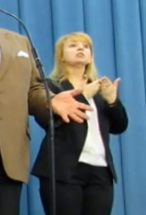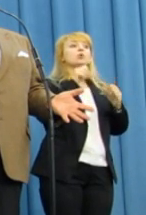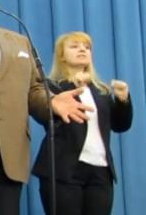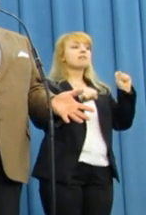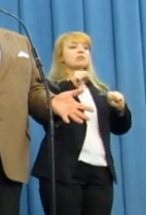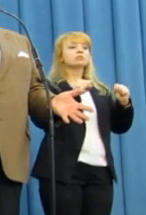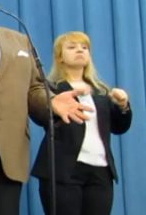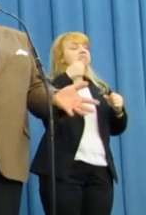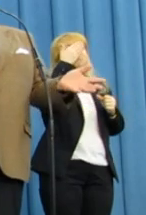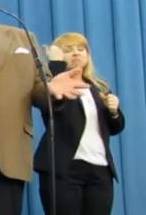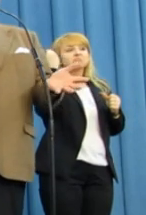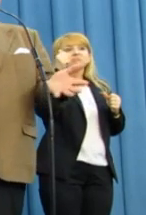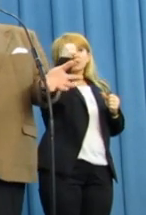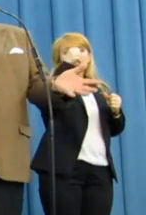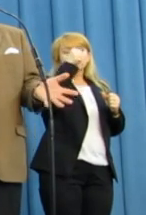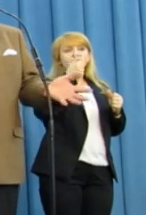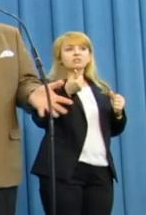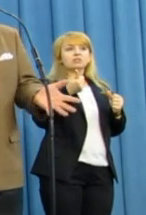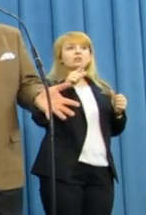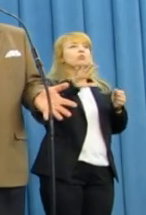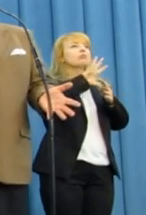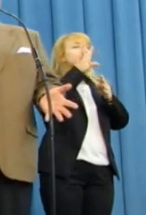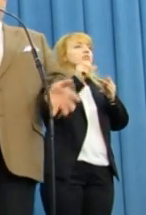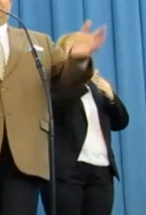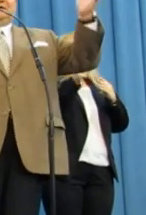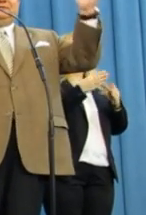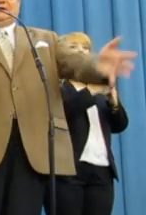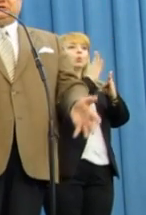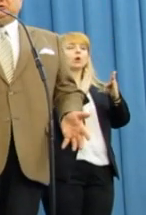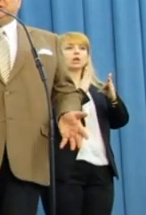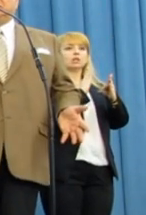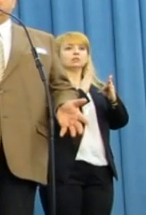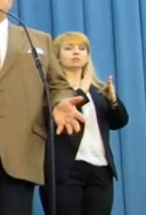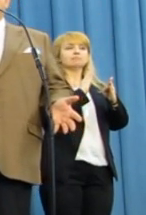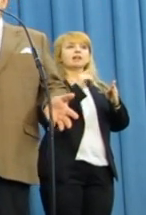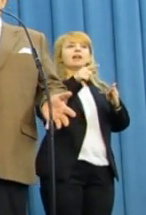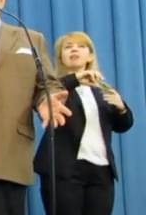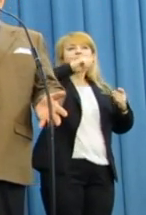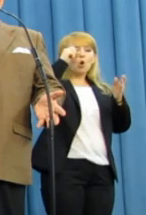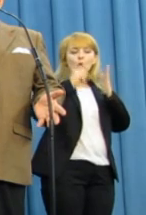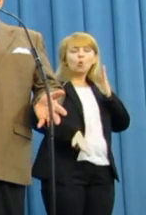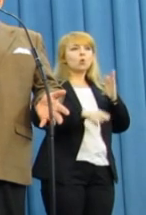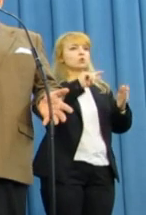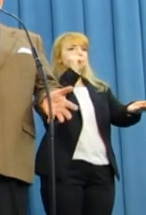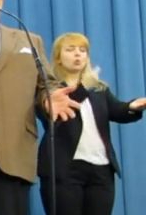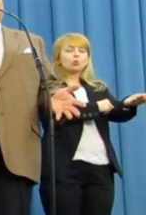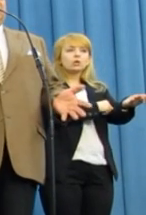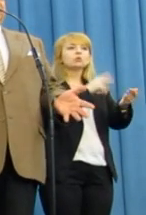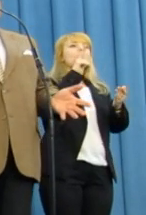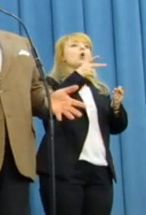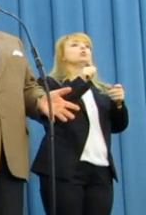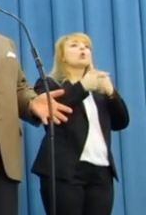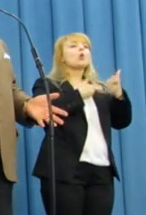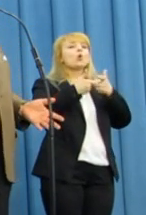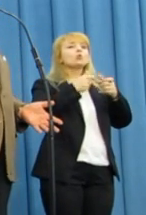sędziego. To wszystko jest jakoś w przestrzeni. A powiem wam więcej, ci najgorsi prokuratorzy, którzy robili śledztwa